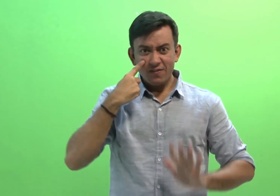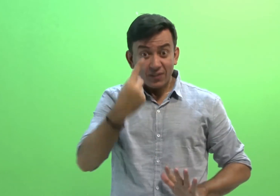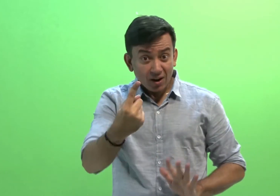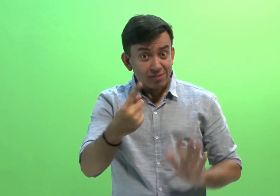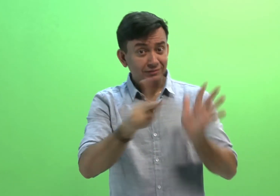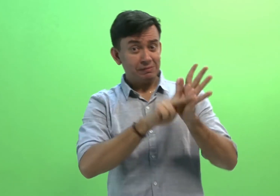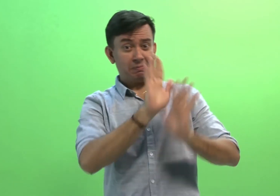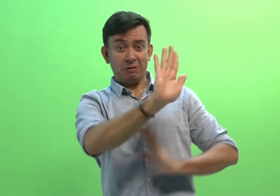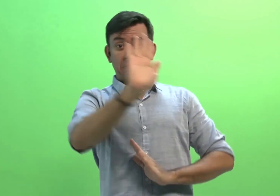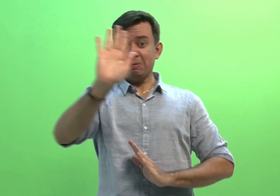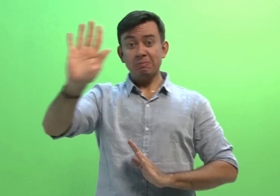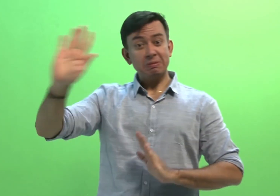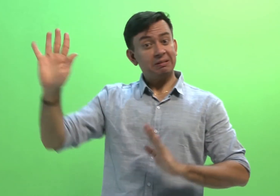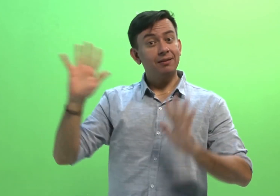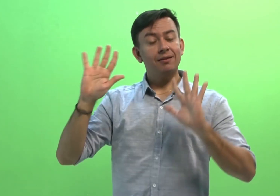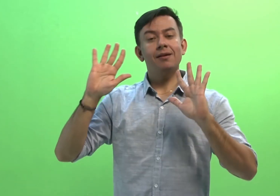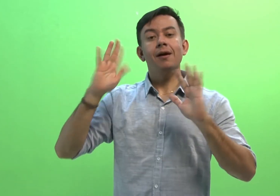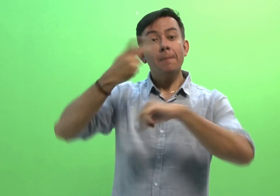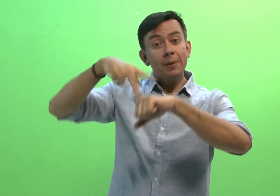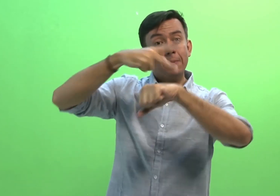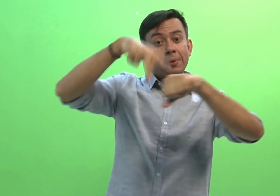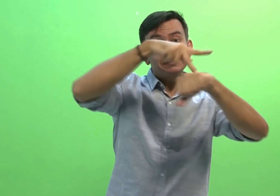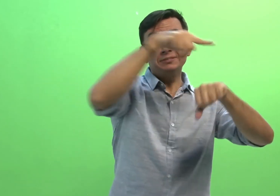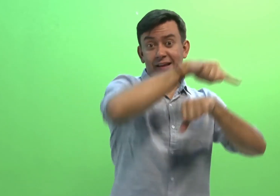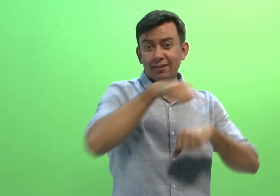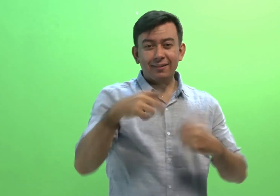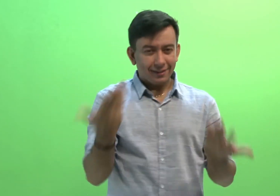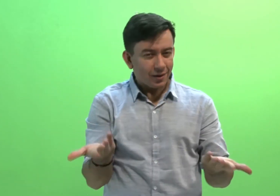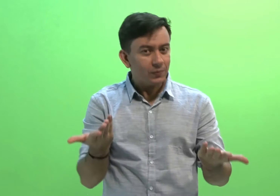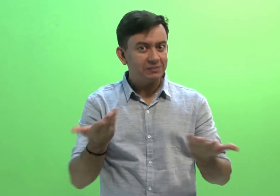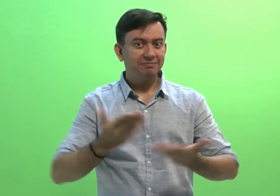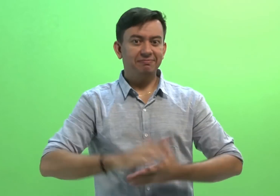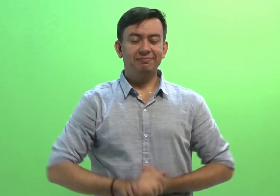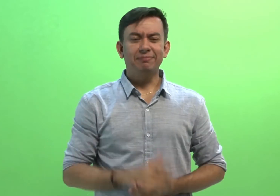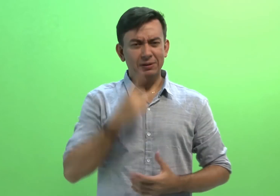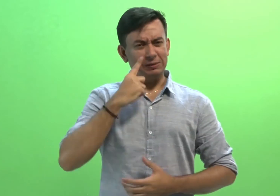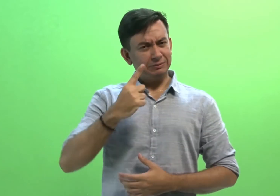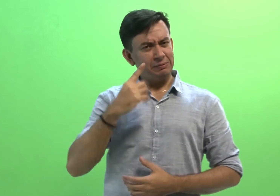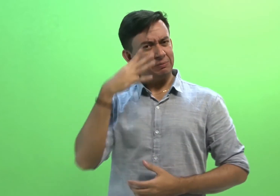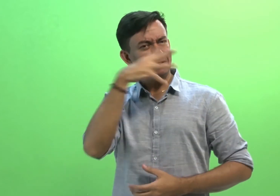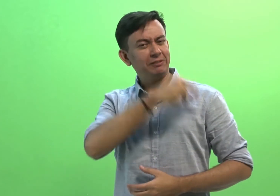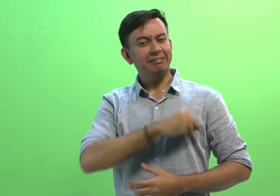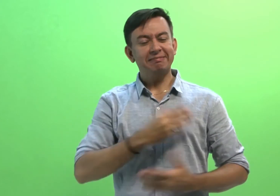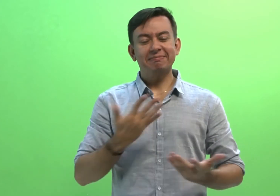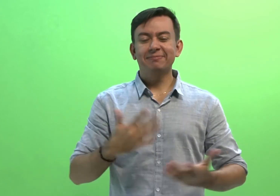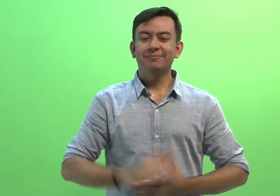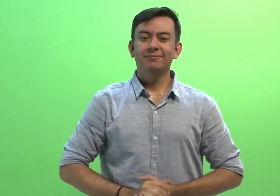Vocês viram que cada país tem o seu meio de expressar mãe e pai. É lindo ver isso.